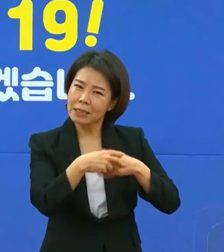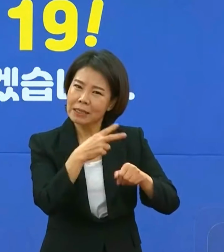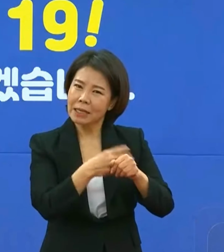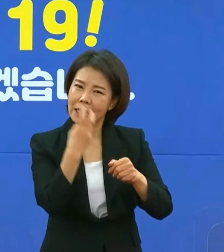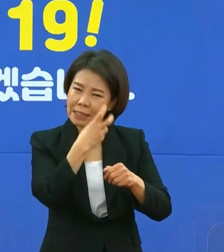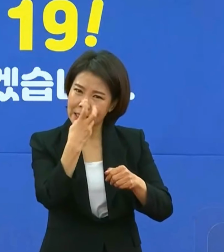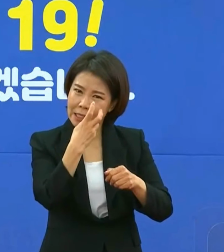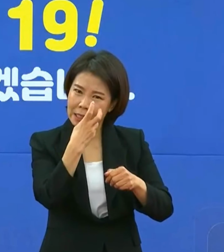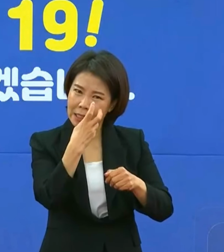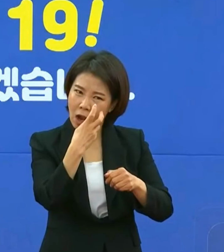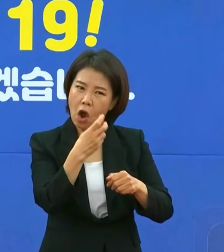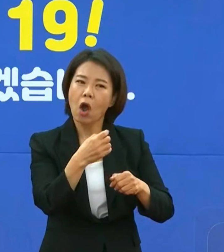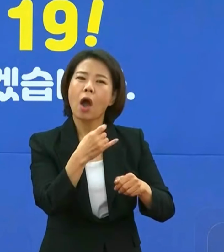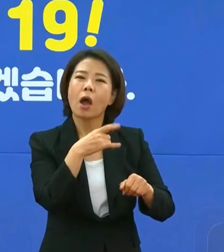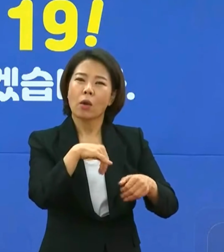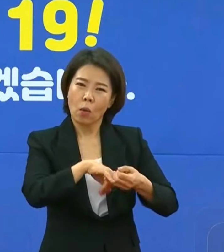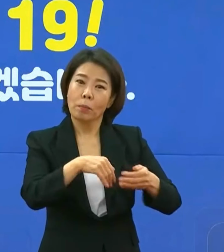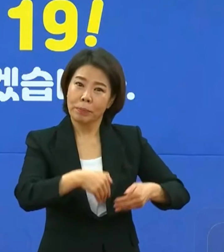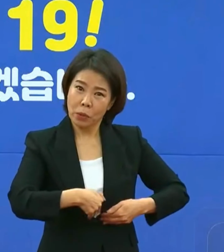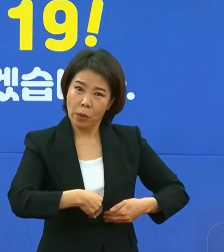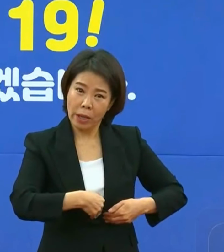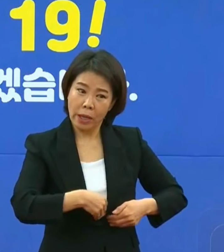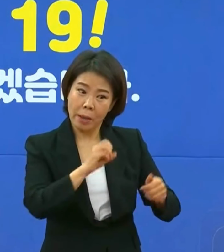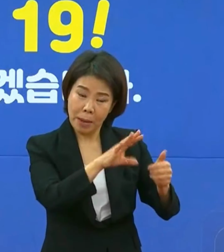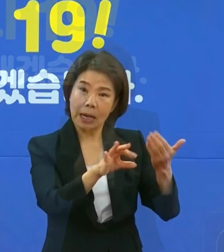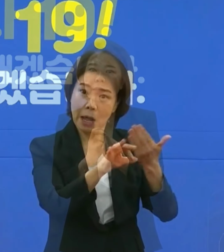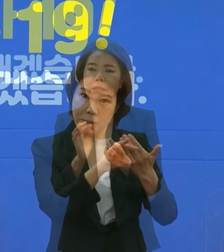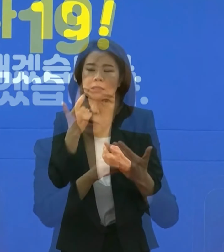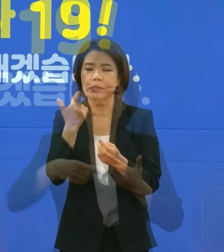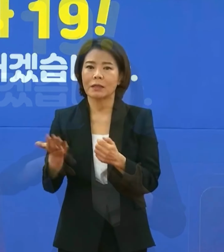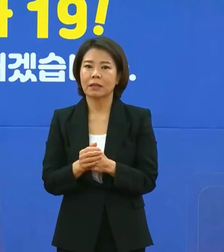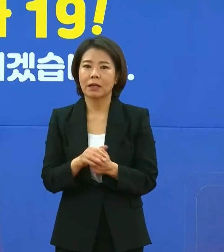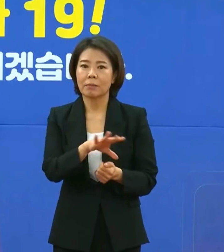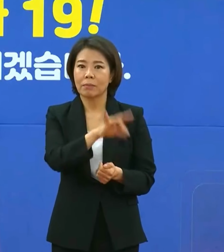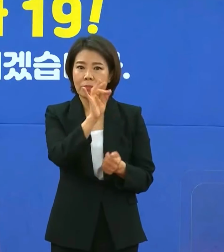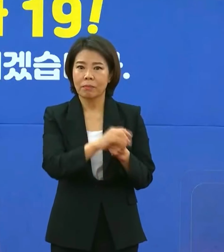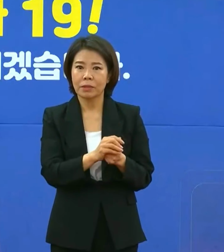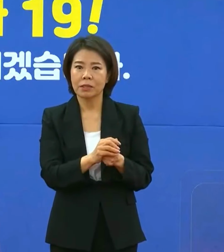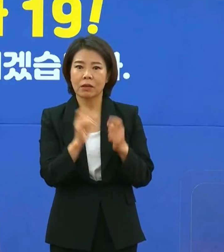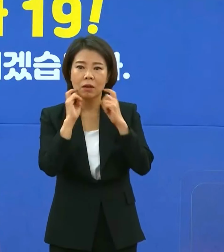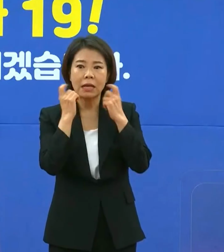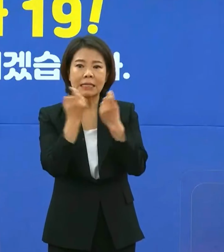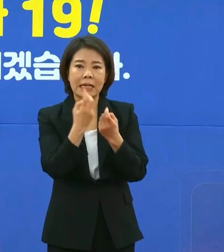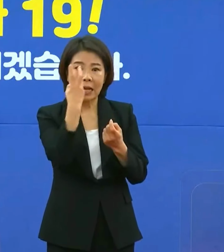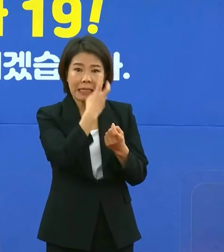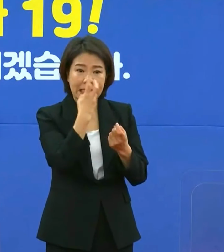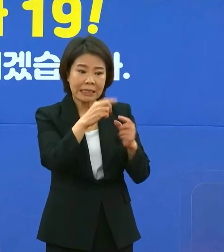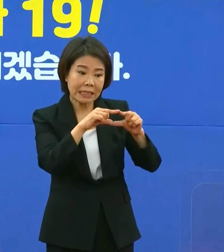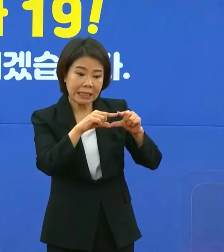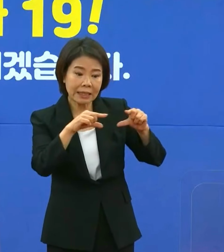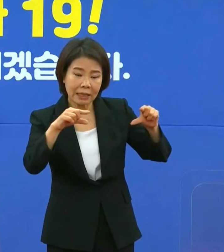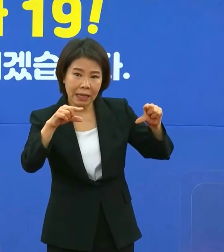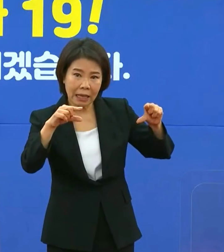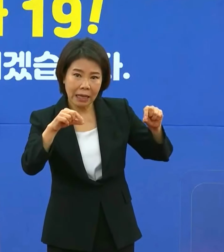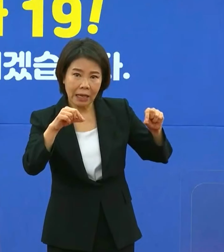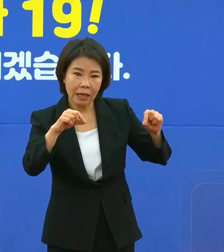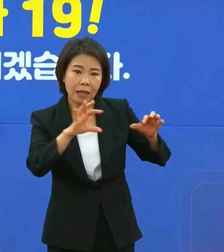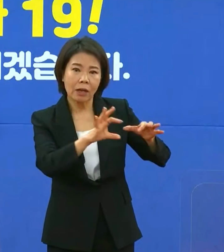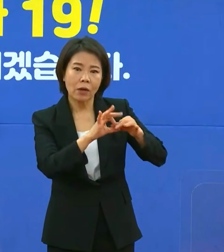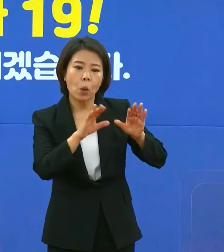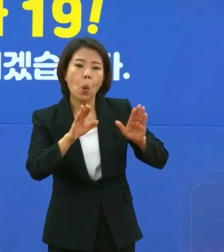pcr 검사가 반드시 필요할 지 여부를 상의해 주시기 바랍니다 먼저 자가 진단 키트 관련 입니다